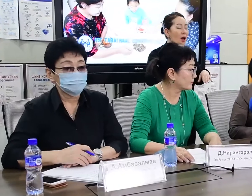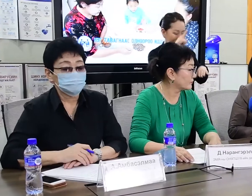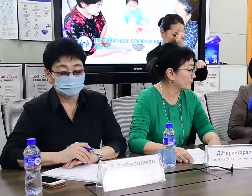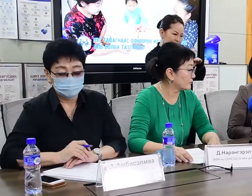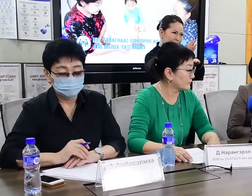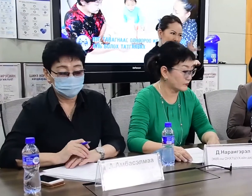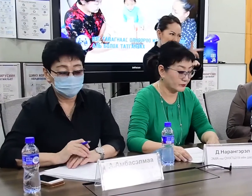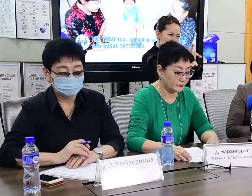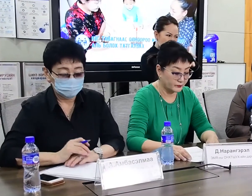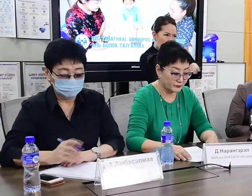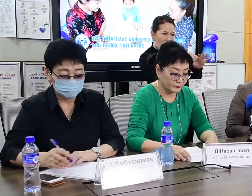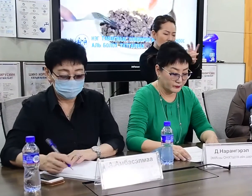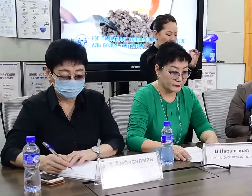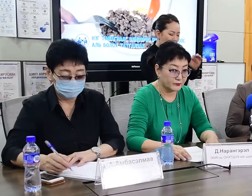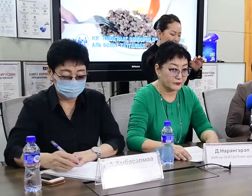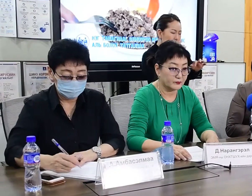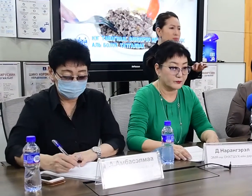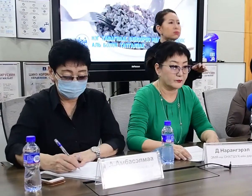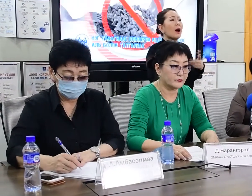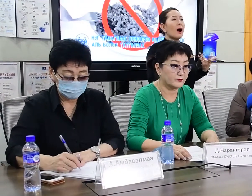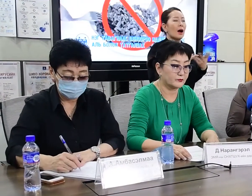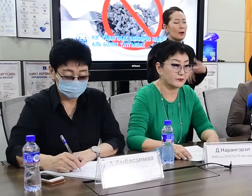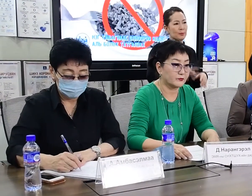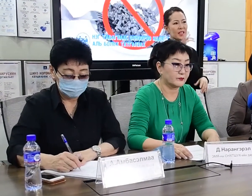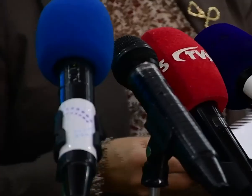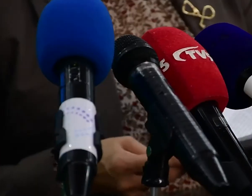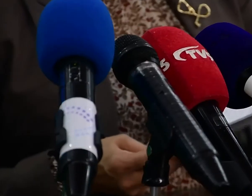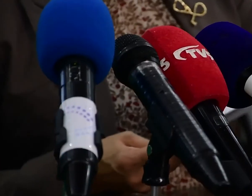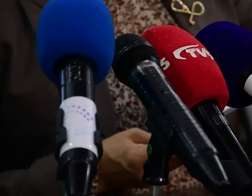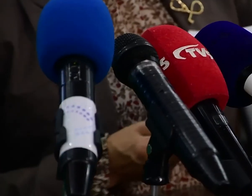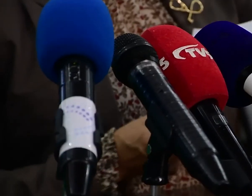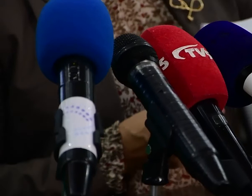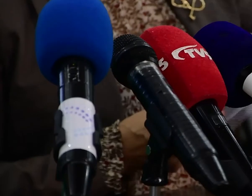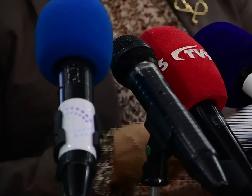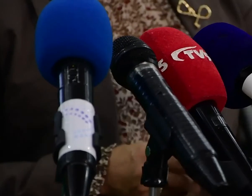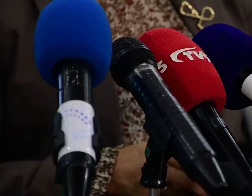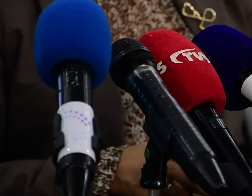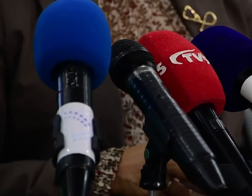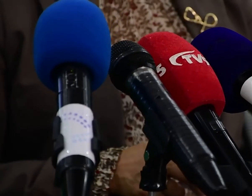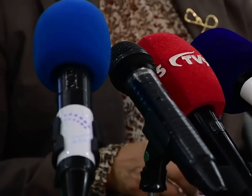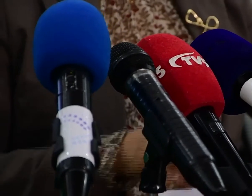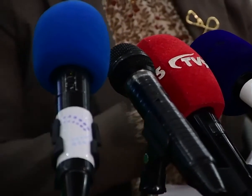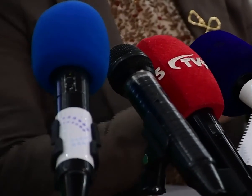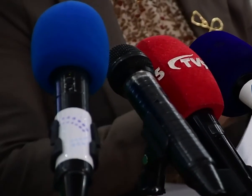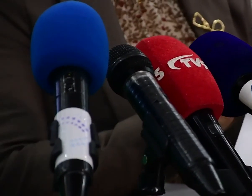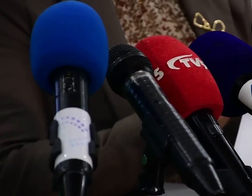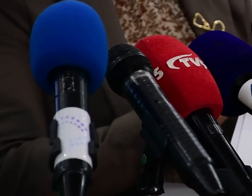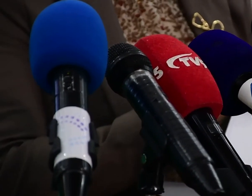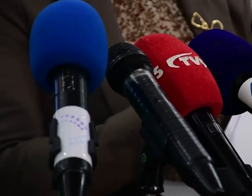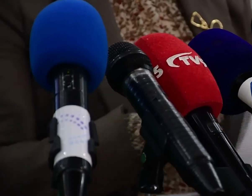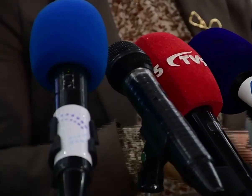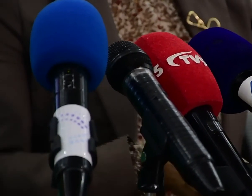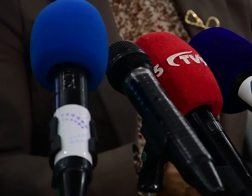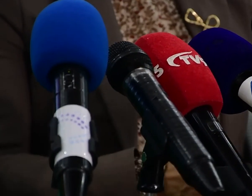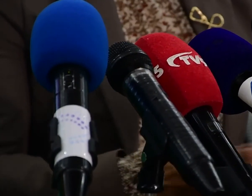ремдесивир гэдэг юм байгаа. За энэ нэмийг ер нь бол бас эмнэлэг зүйн туршилтын онцлогуудыг хийж байгаа. Тэгээд тэр онцлогоороо